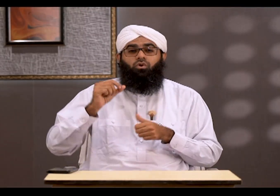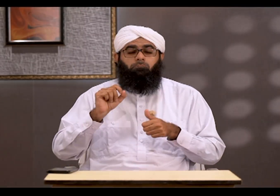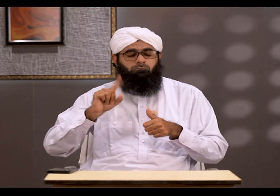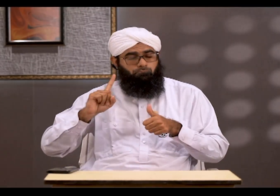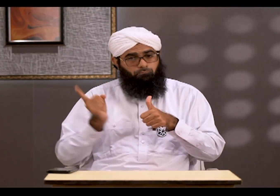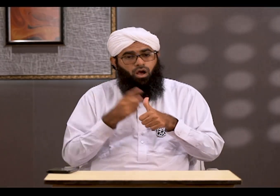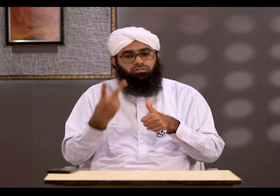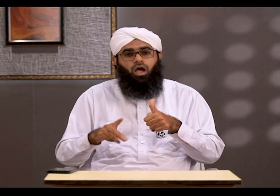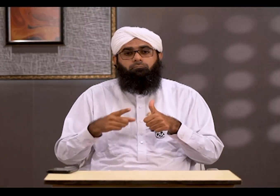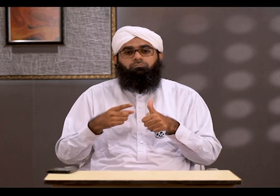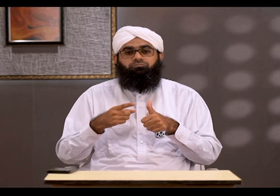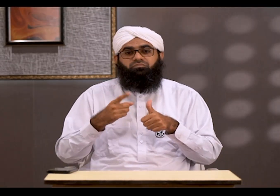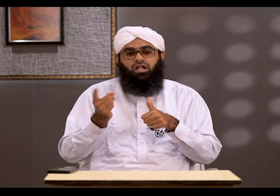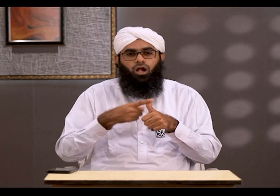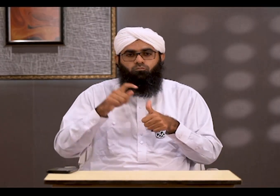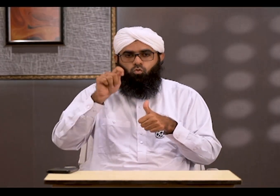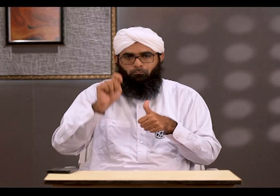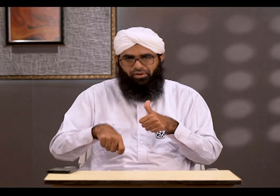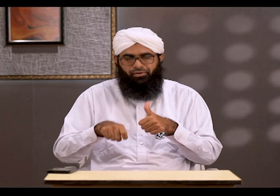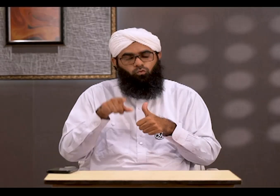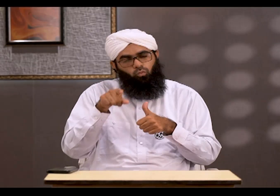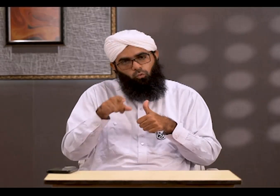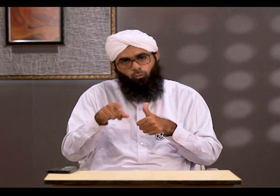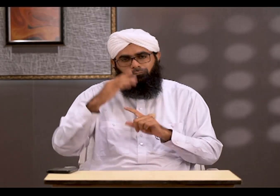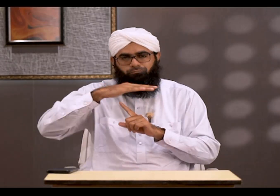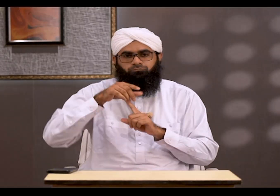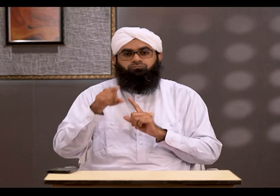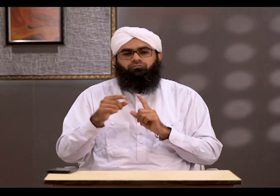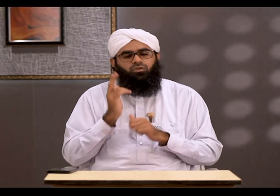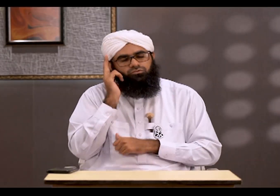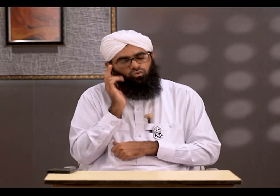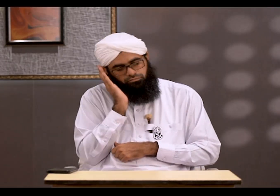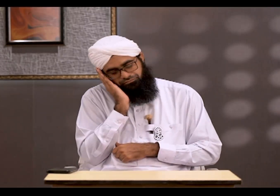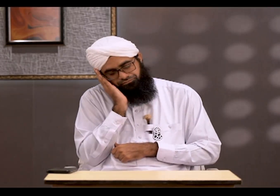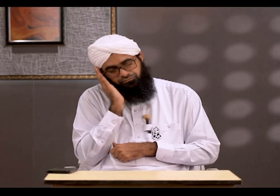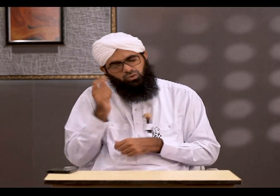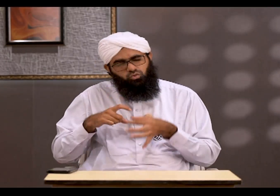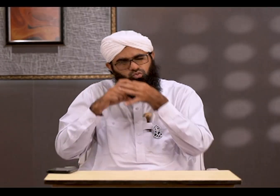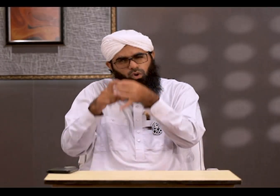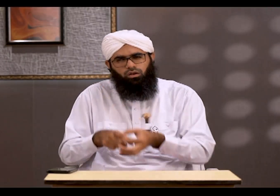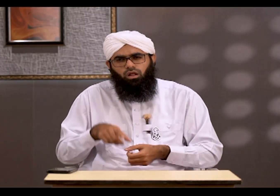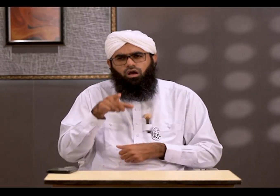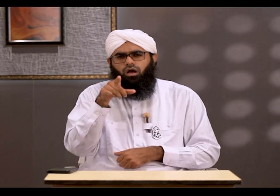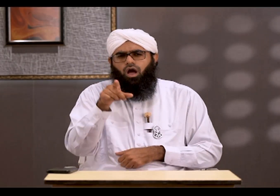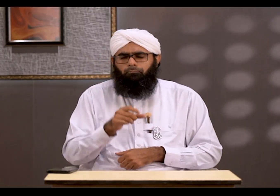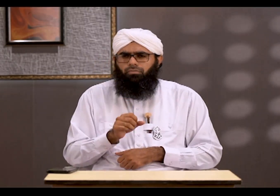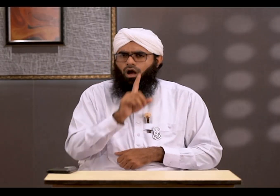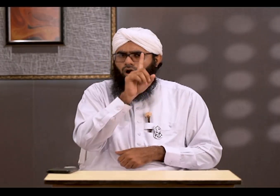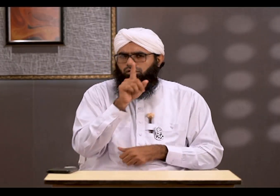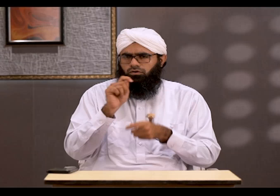المؤمنین حضرت سیدنا ابو بکر صدیق رضی اللہ عنہ کو خواب میں دیکھ کر عرض کی گئی کہ اللہ پاک نے آپ کے ساتھ کیا معاملہ